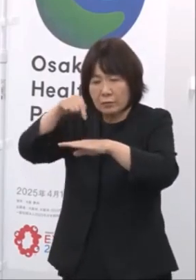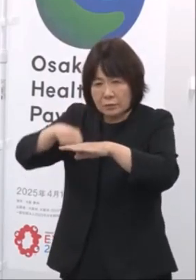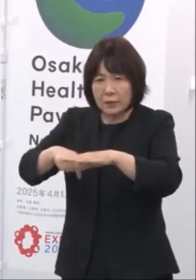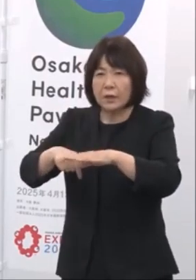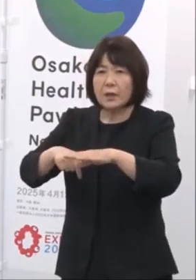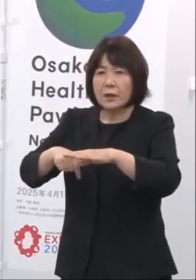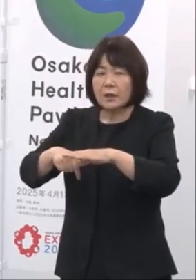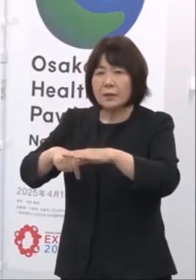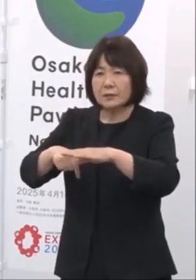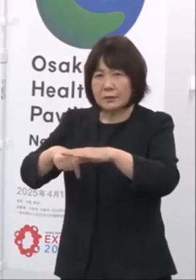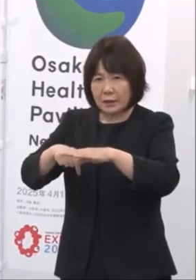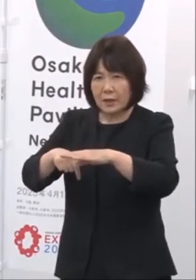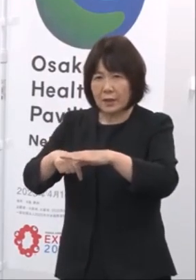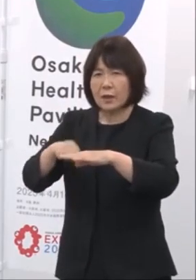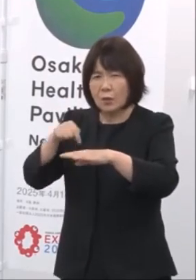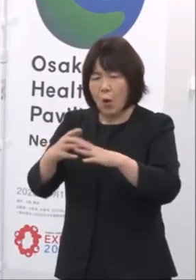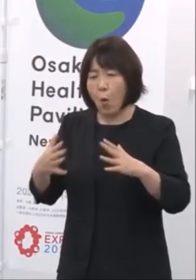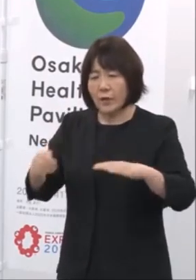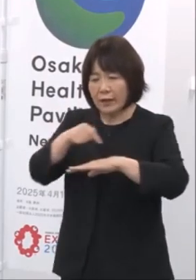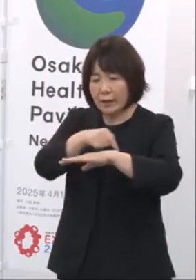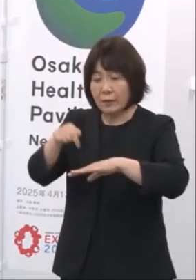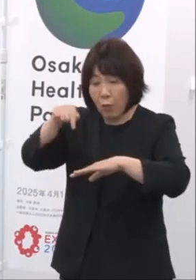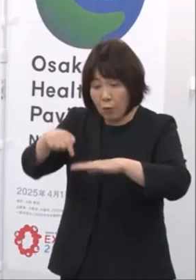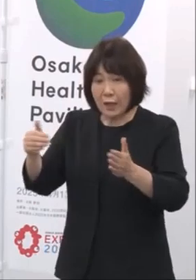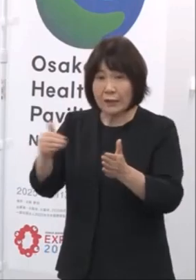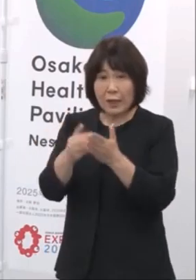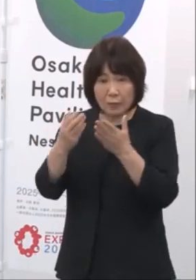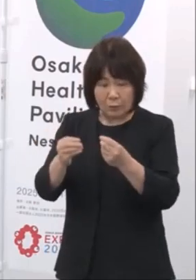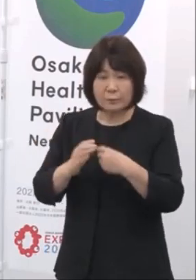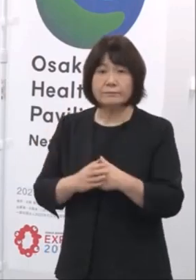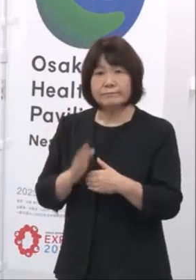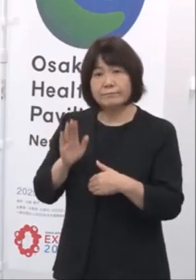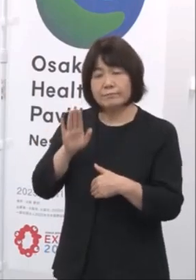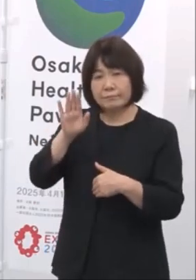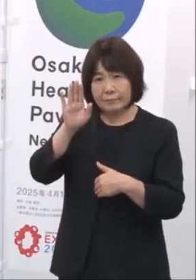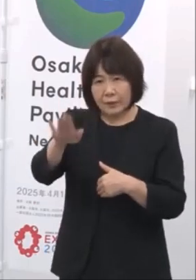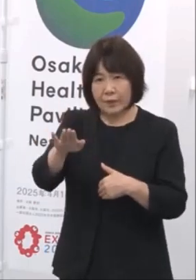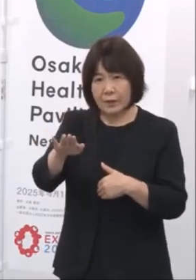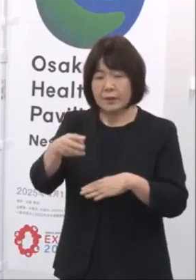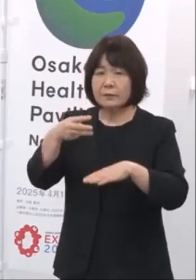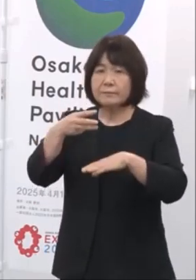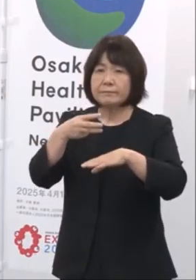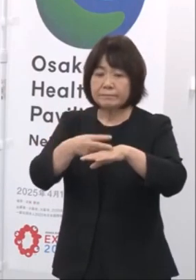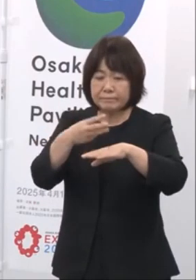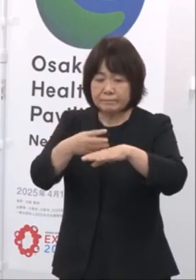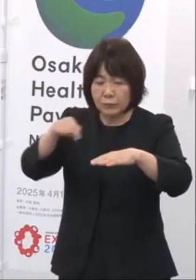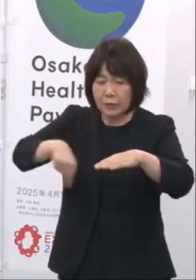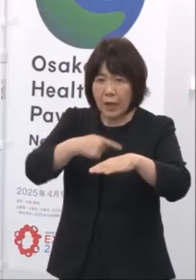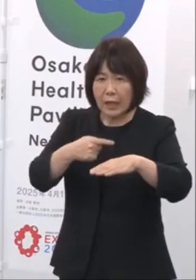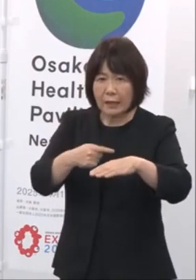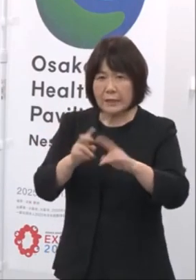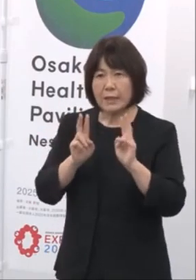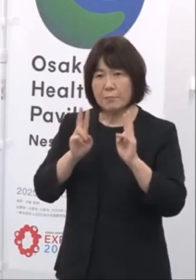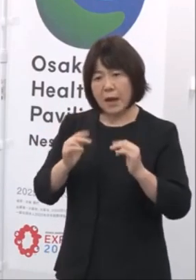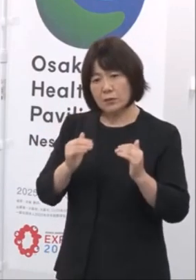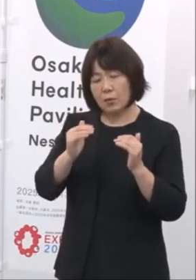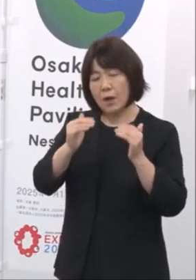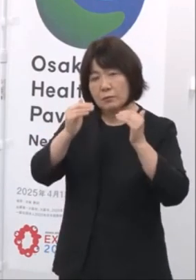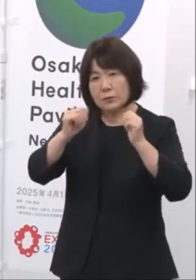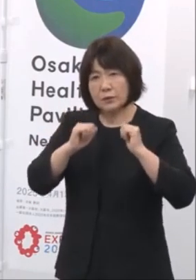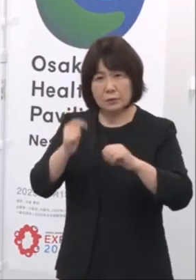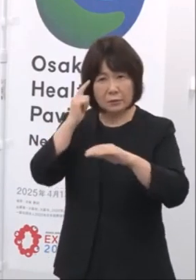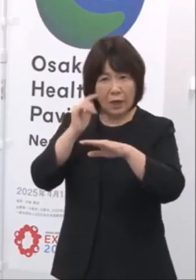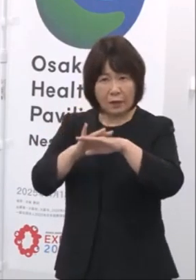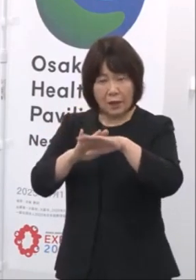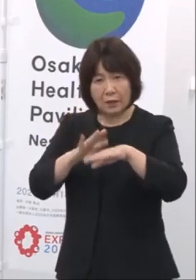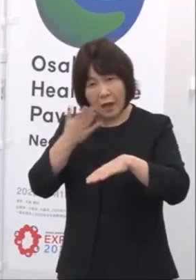画っていうのは最後っていう話だったと思うんです。ここから先にマニュアルの中でバージョンアップしていくっていう考え方も